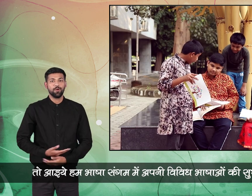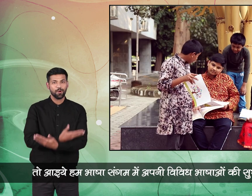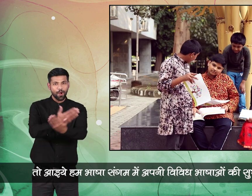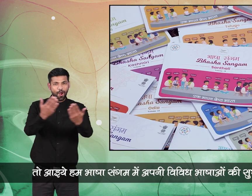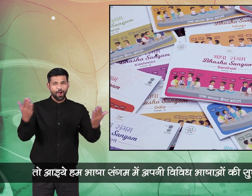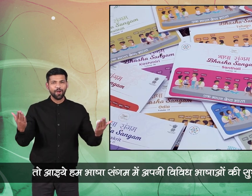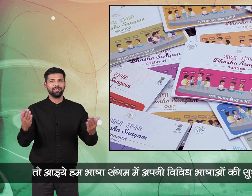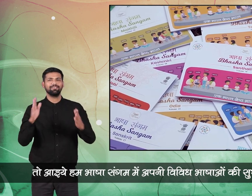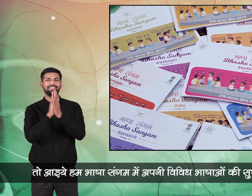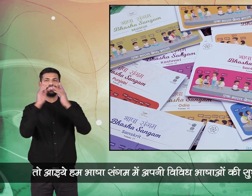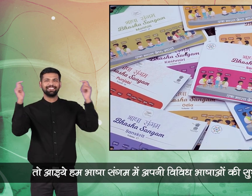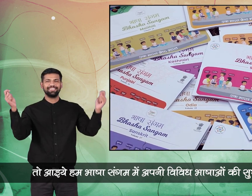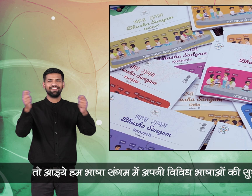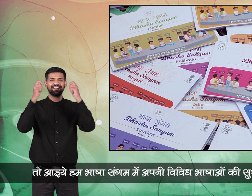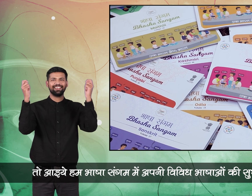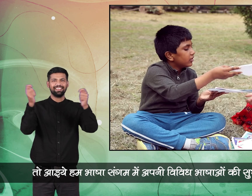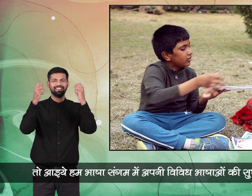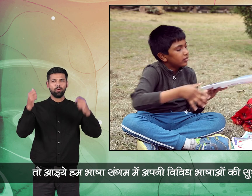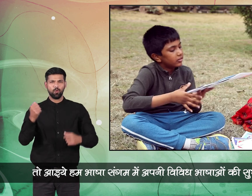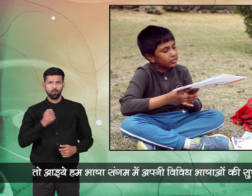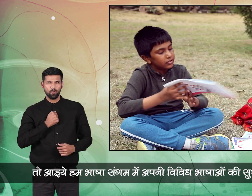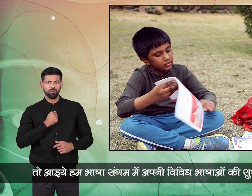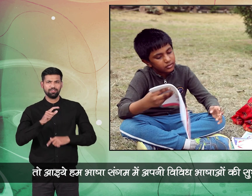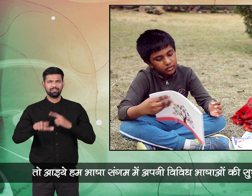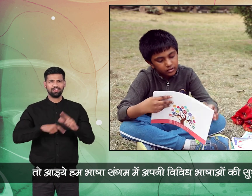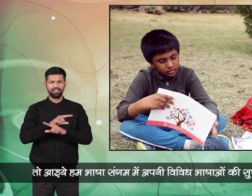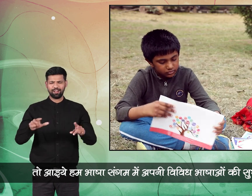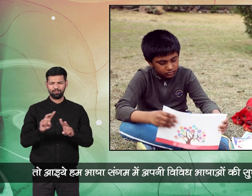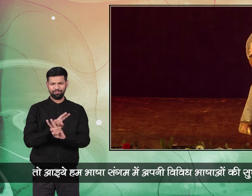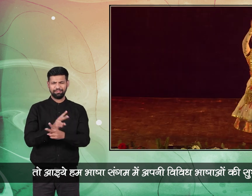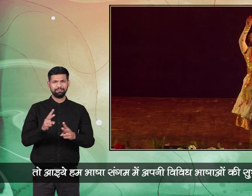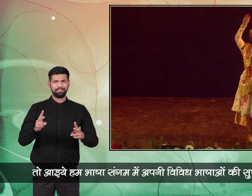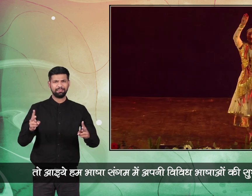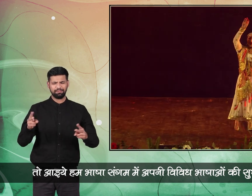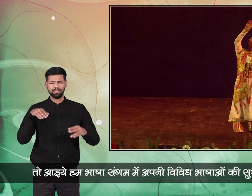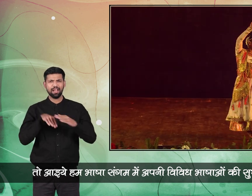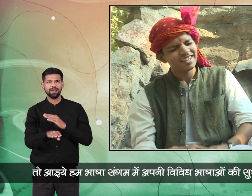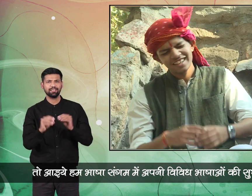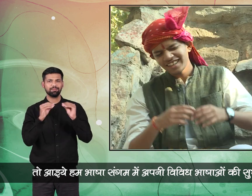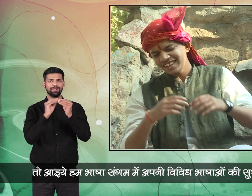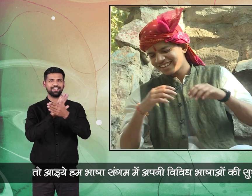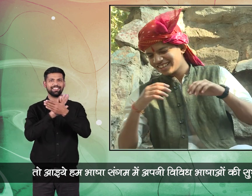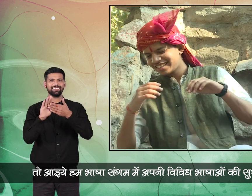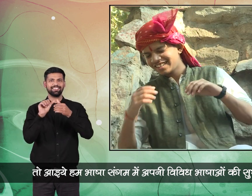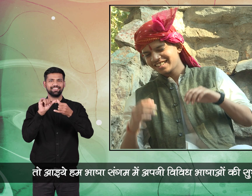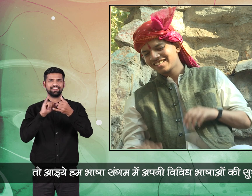तो आइए हम भाषा संगम में अपनी विविध भाषाओं की सुरभि का महोत्सव मनाएं।